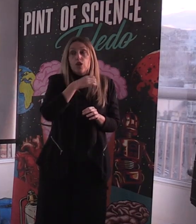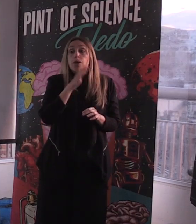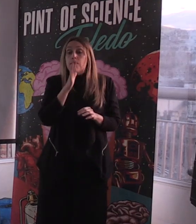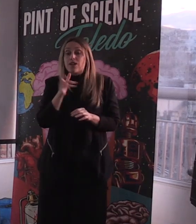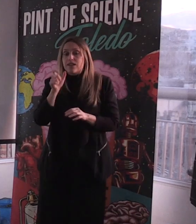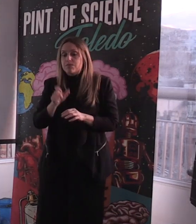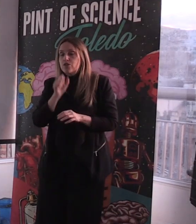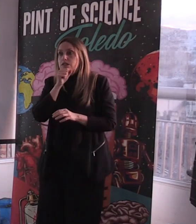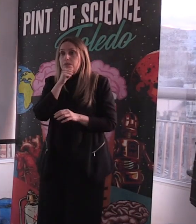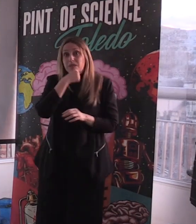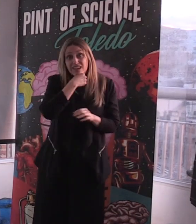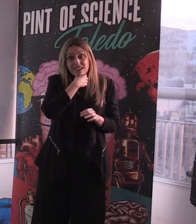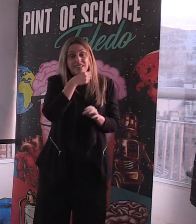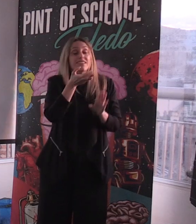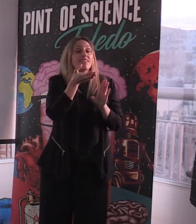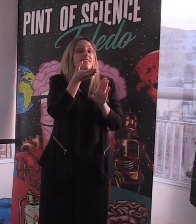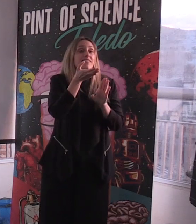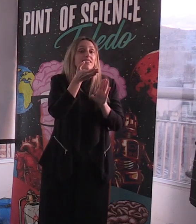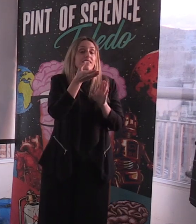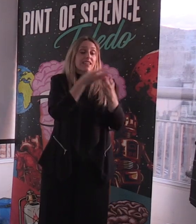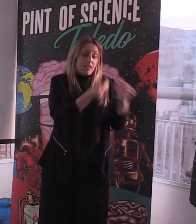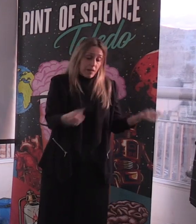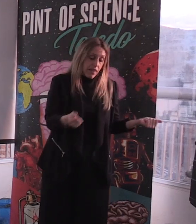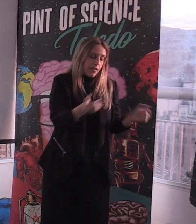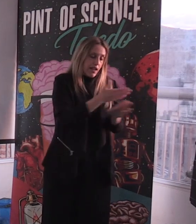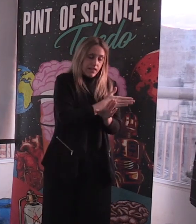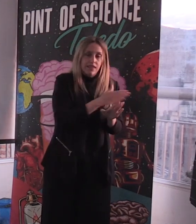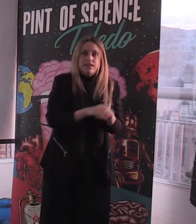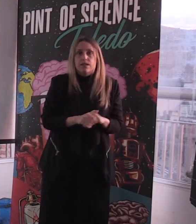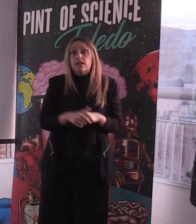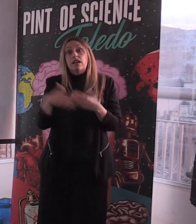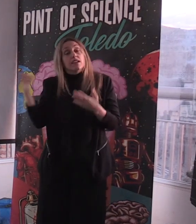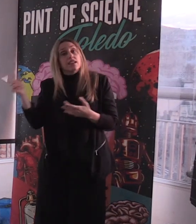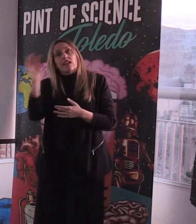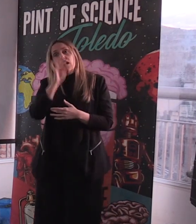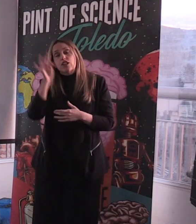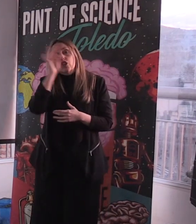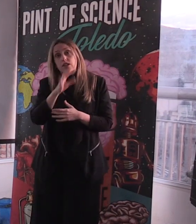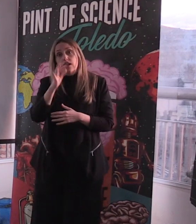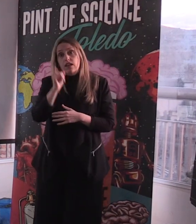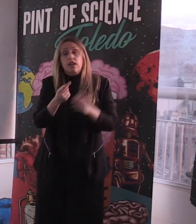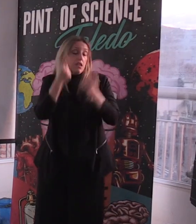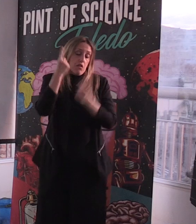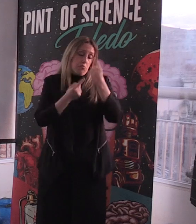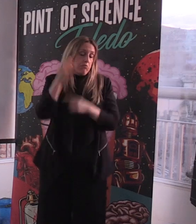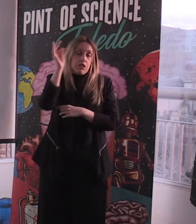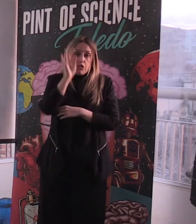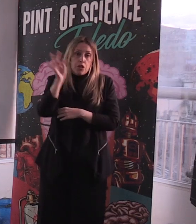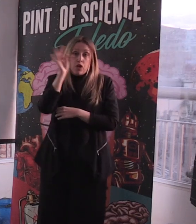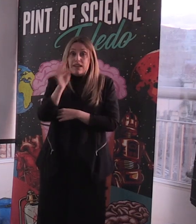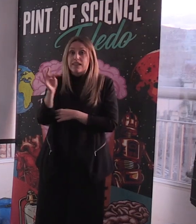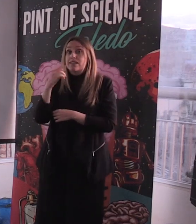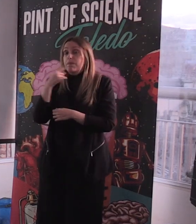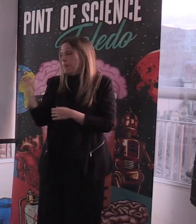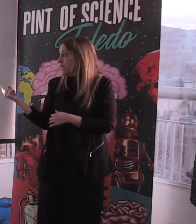viejos desaparecen antes. Y esta es la teoría que tenemos y algunas teorías sobre estos.